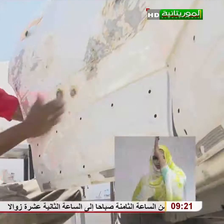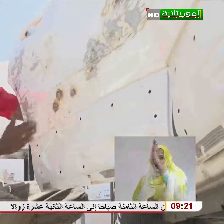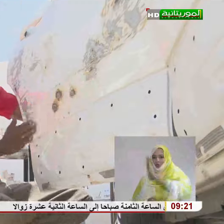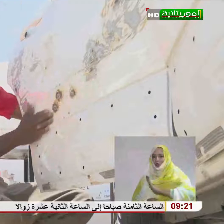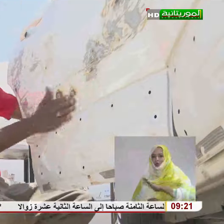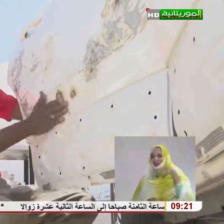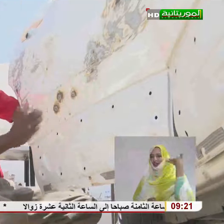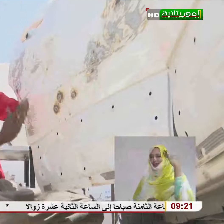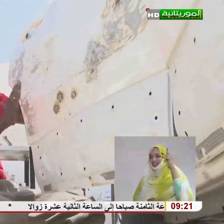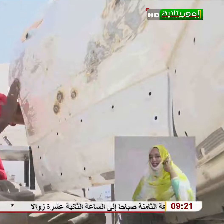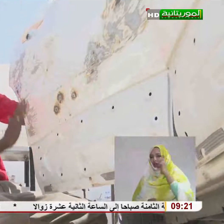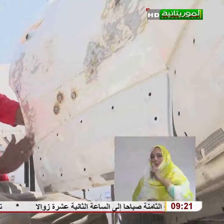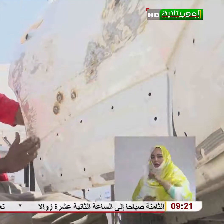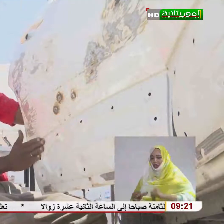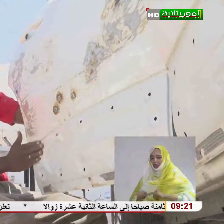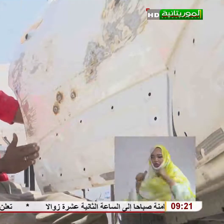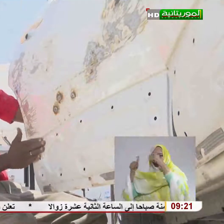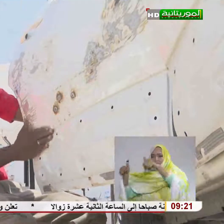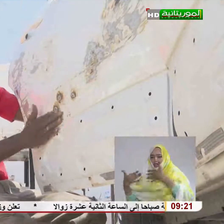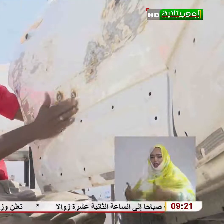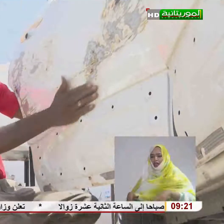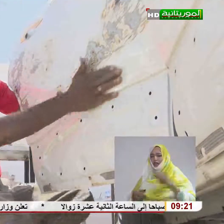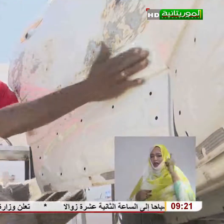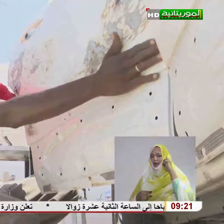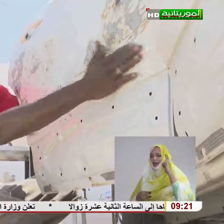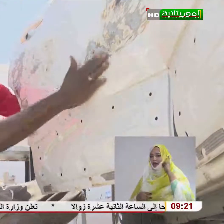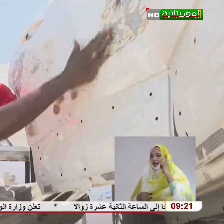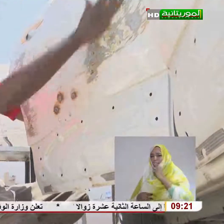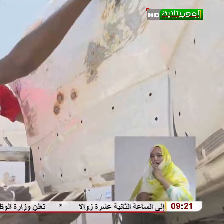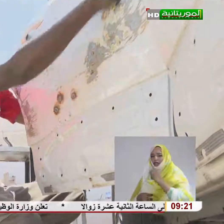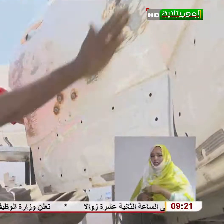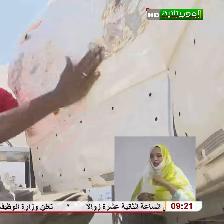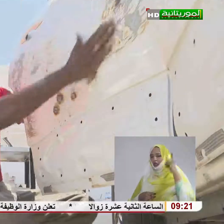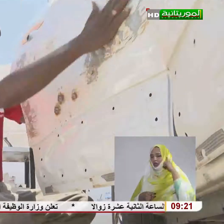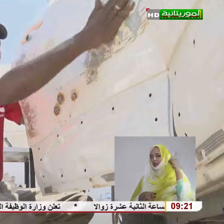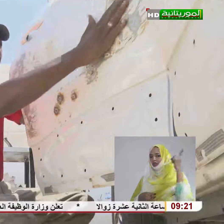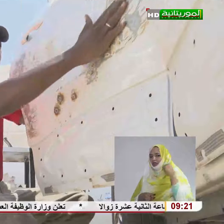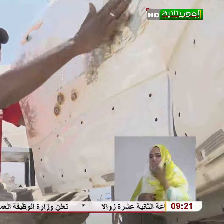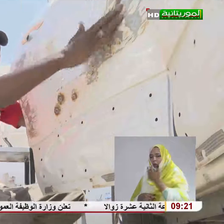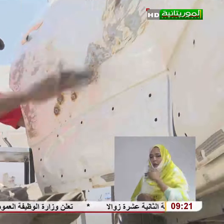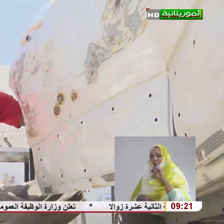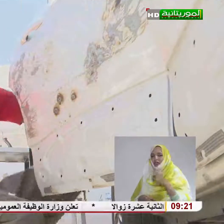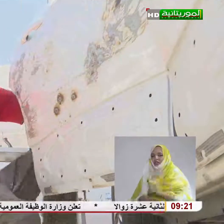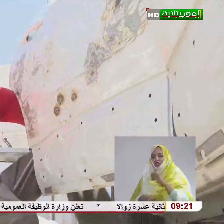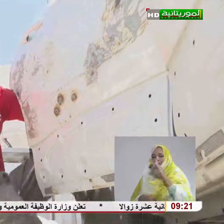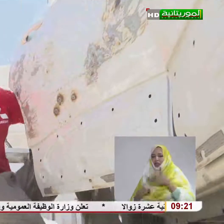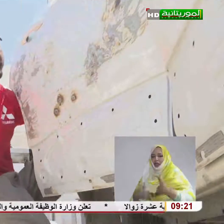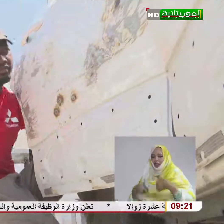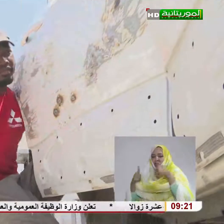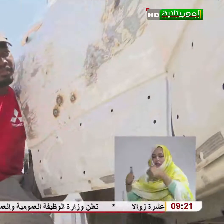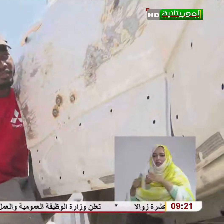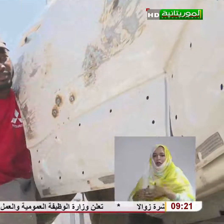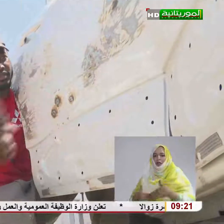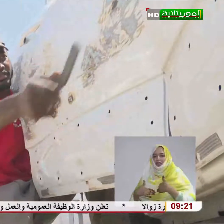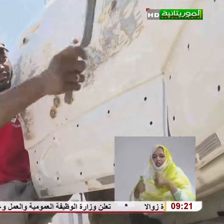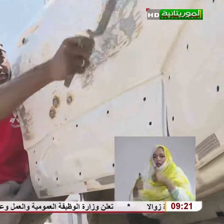مصطفى شاب أصم تحدى إعاقته السمعية بالولوج إلى سوق العمل، يشهد له زملاؤه بالتفاني